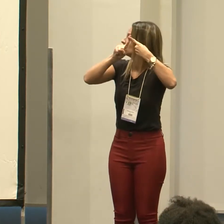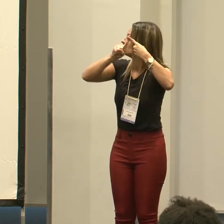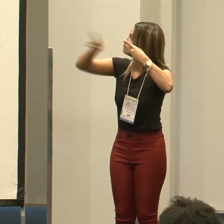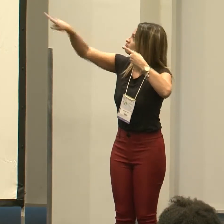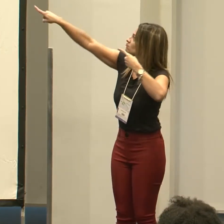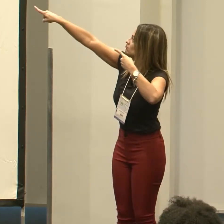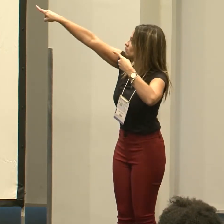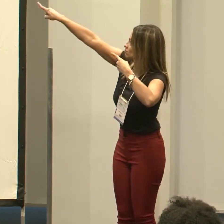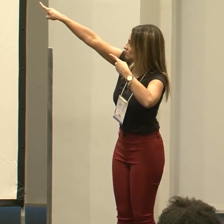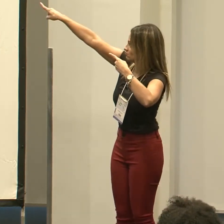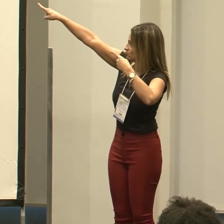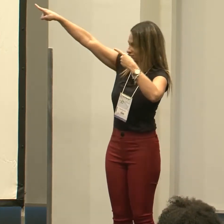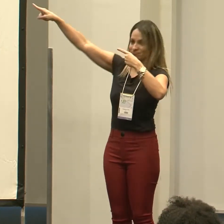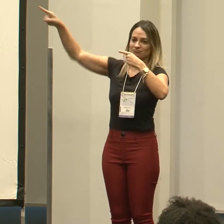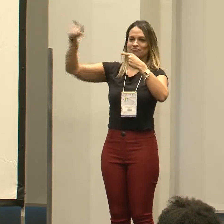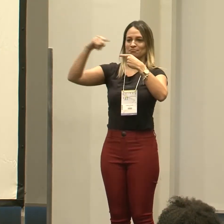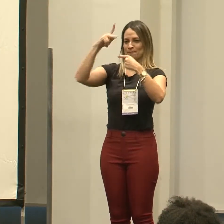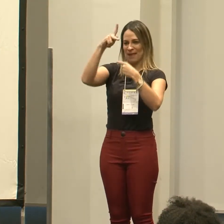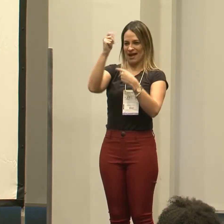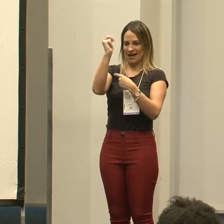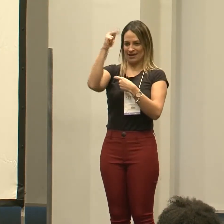O meu recorte, portanto,